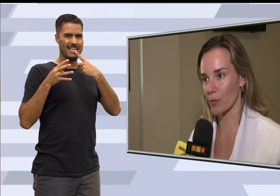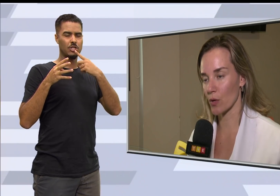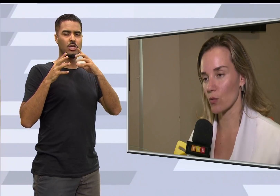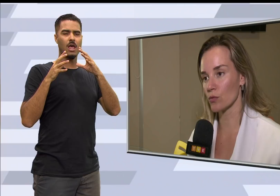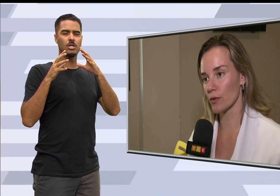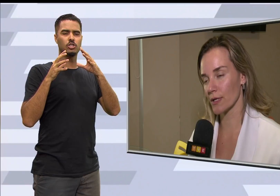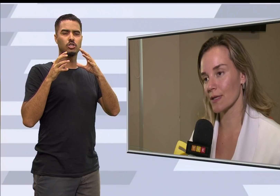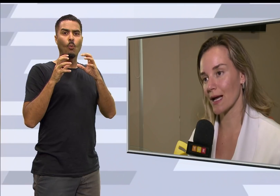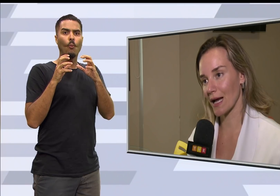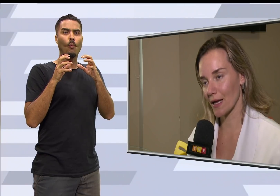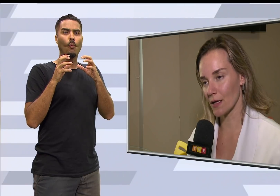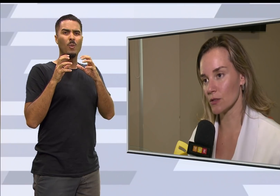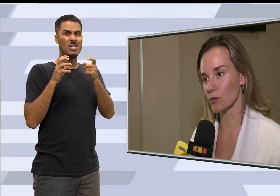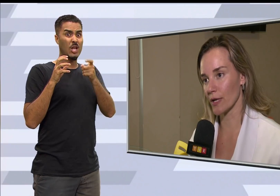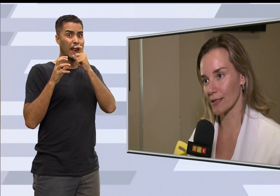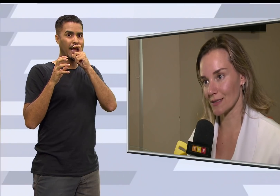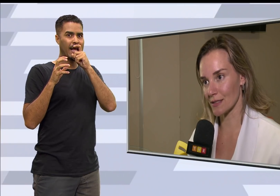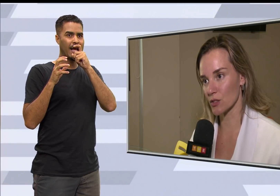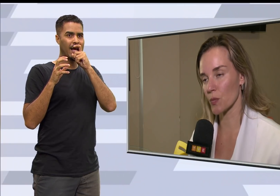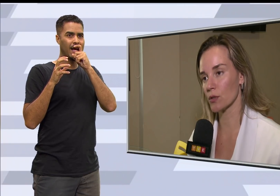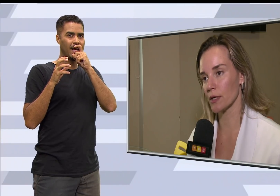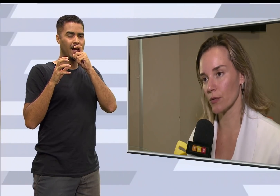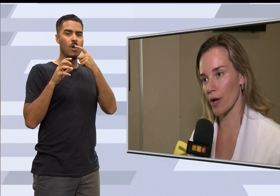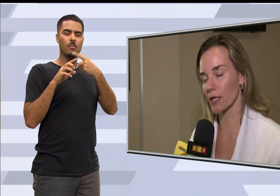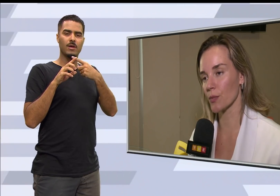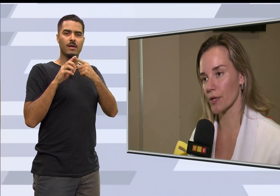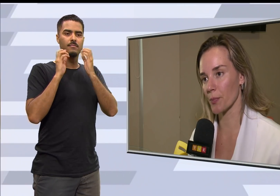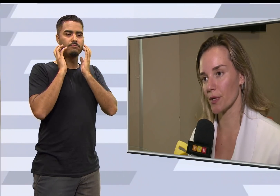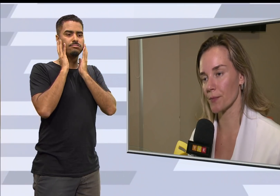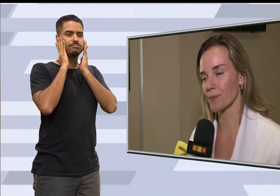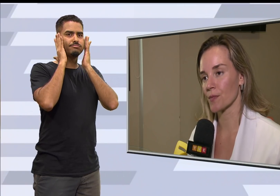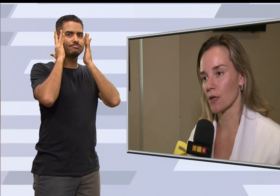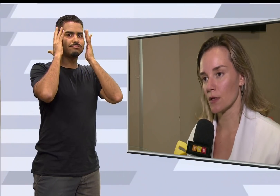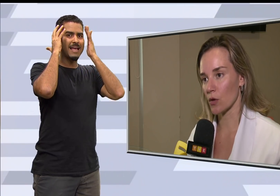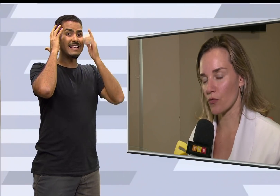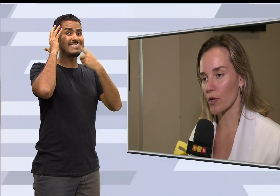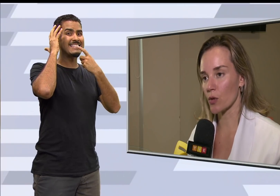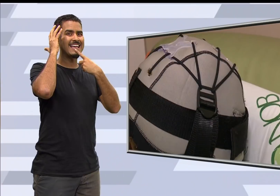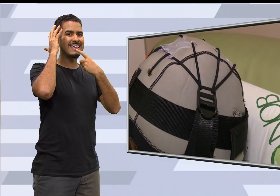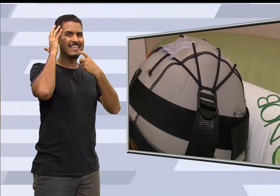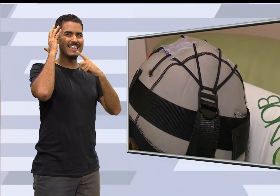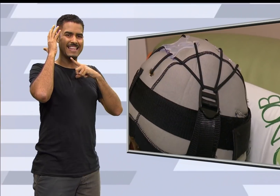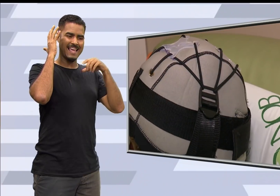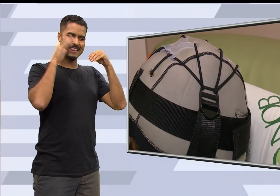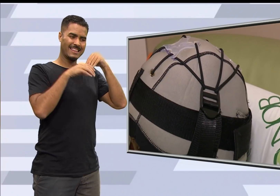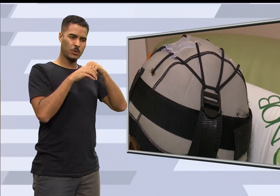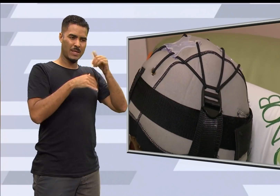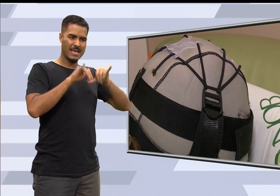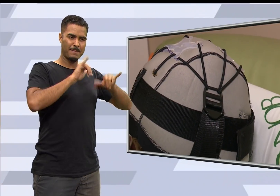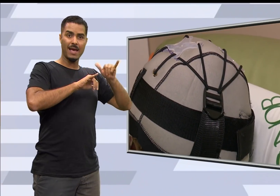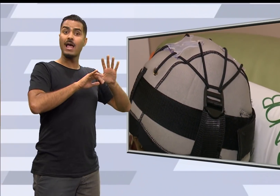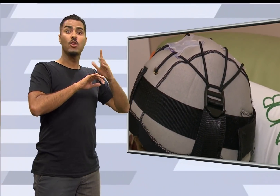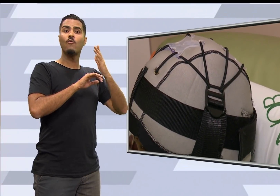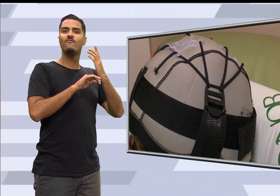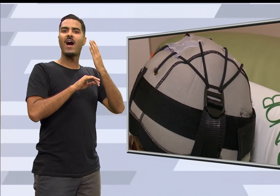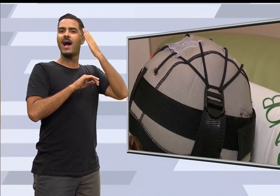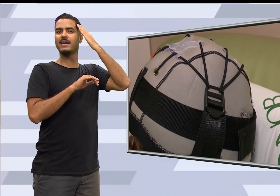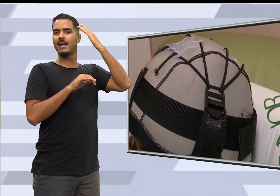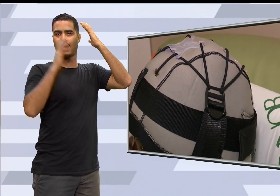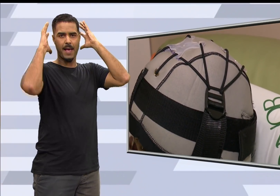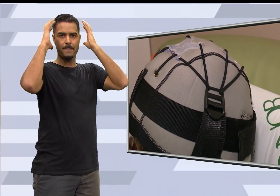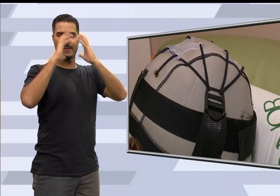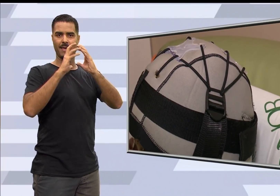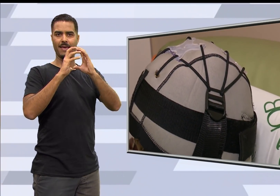couro cabeludo que está carreando, né, que está transportando a quimioterapia. Então o folículo piloso ele é menos atingido pelo